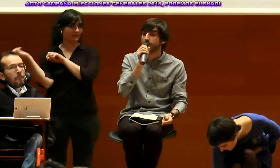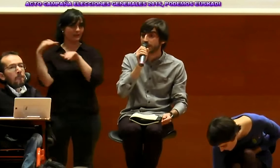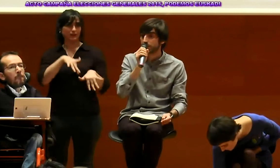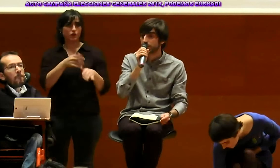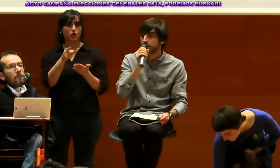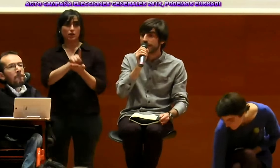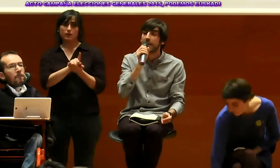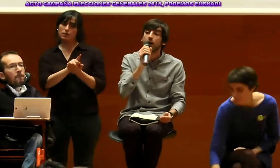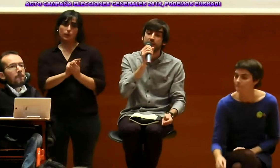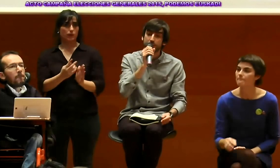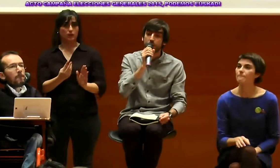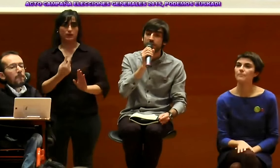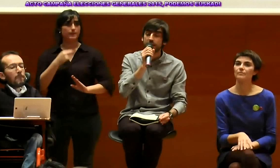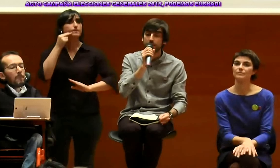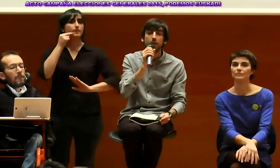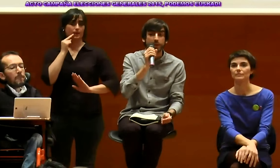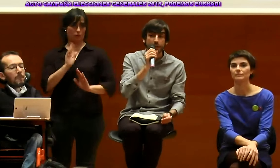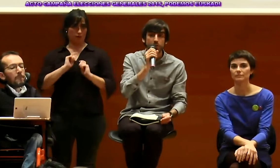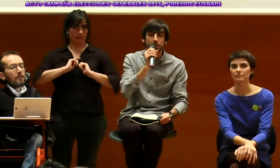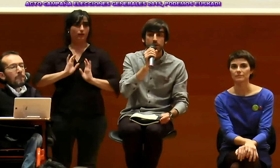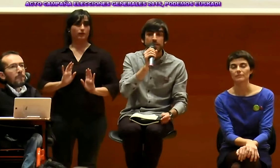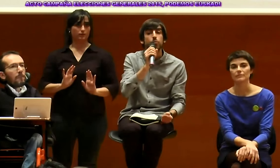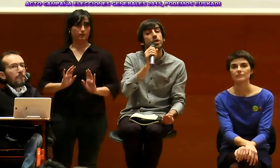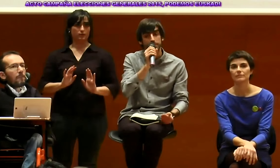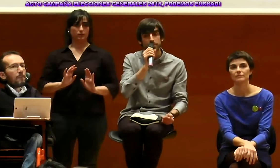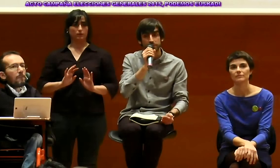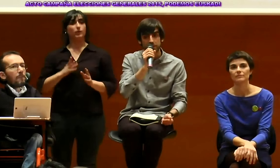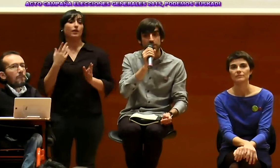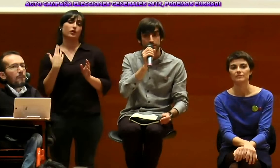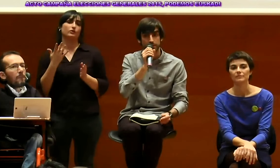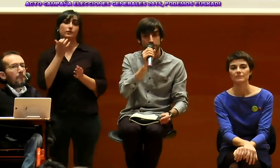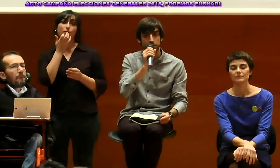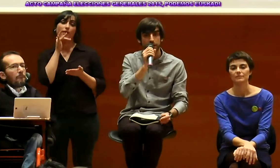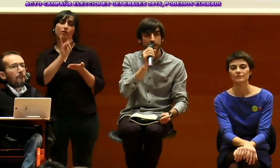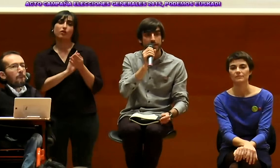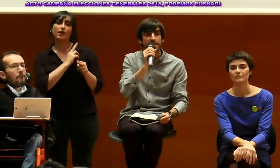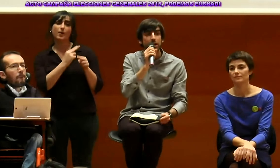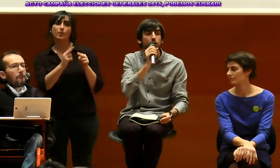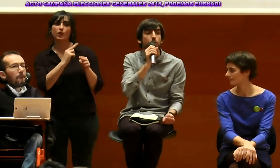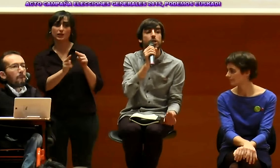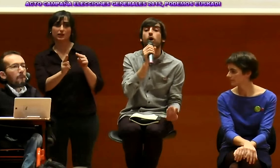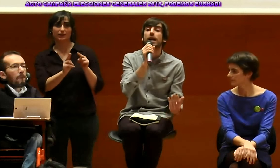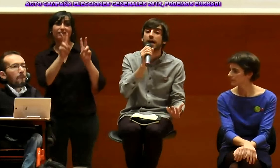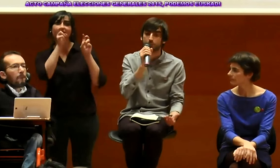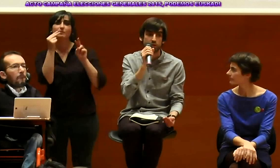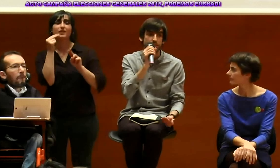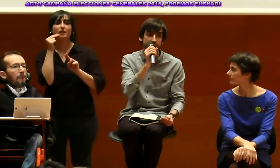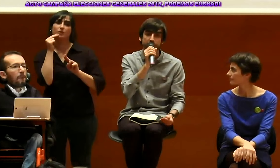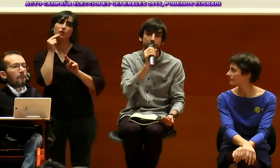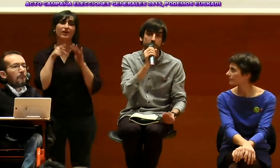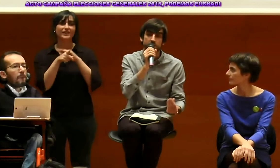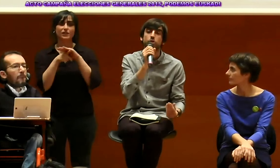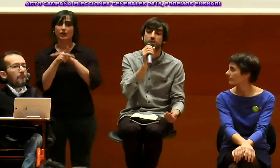miedo al pasado. Y a la hora de hacer política, el miedo es muy difícil de gestionar y es algo que puede congelar